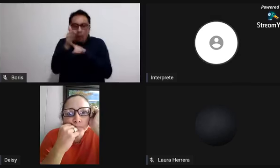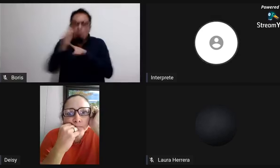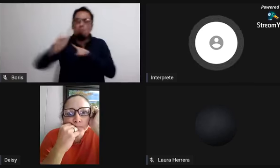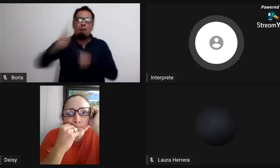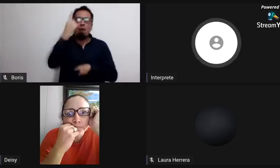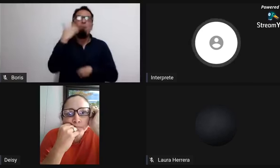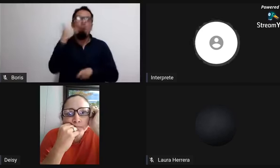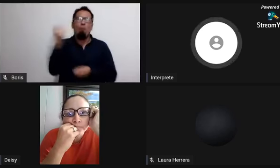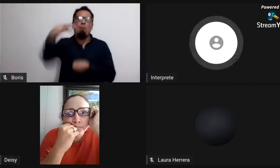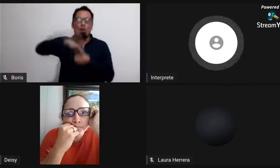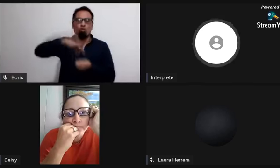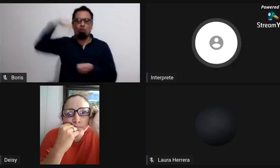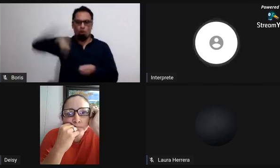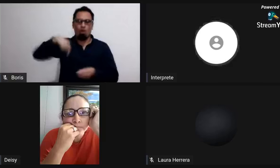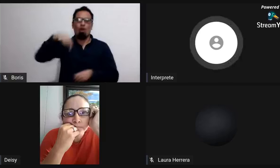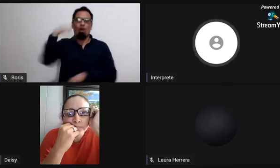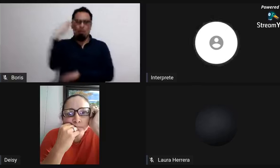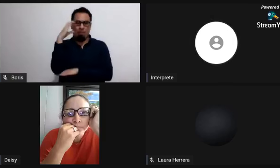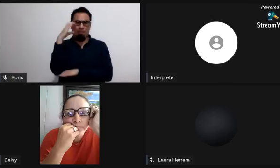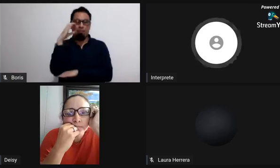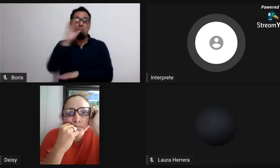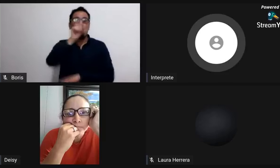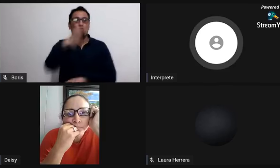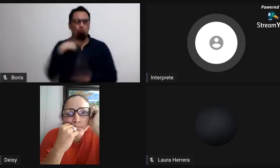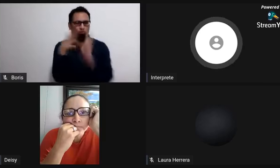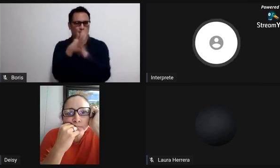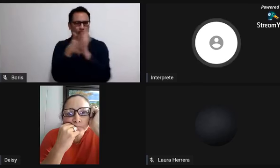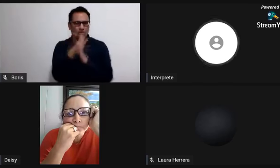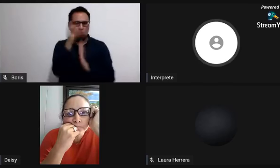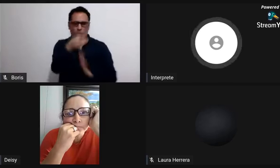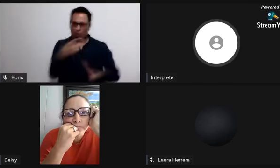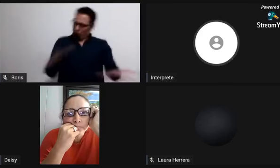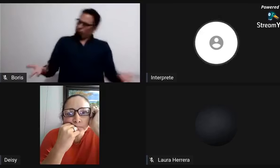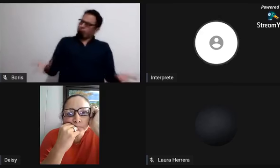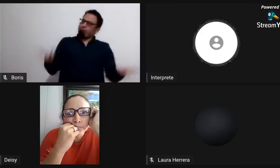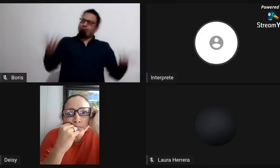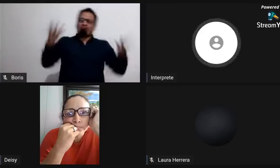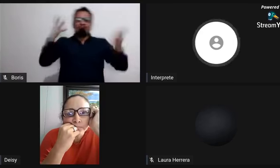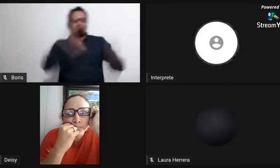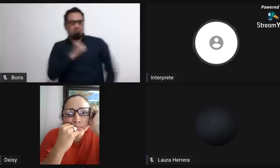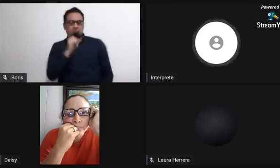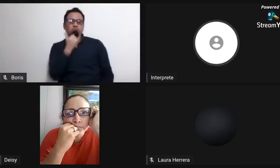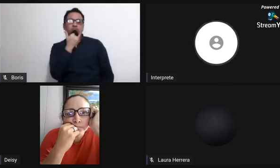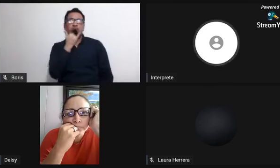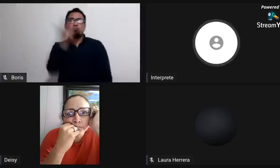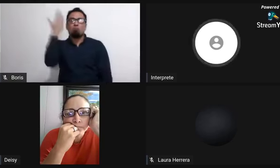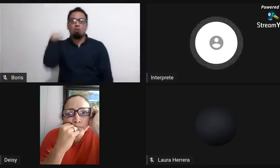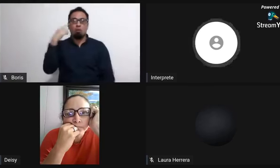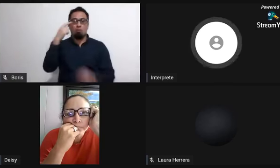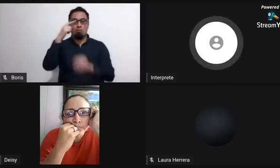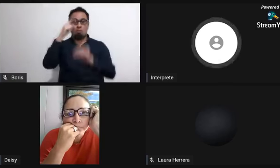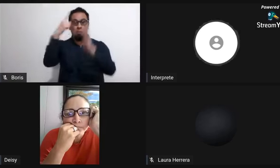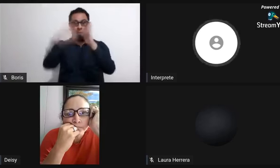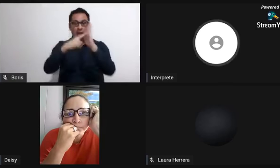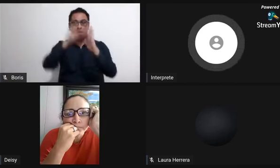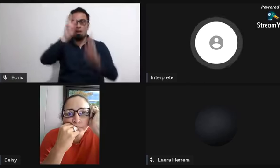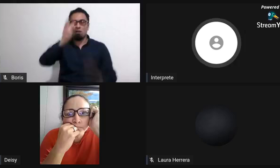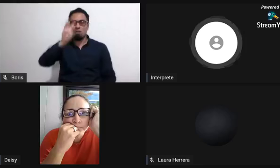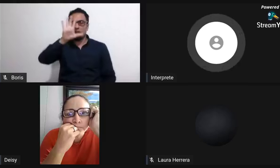1945 o 1943, pero hasta ese momento la mujer no tenía mayor incidencia dentro de los estamentos del gobierno.